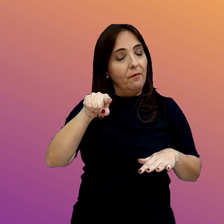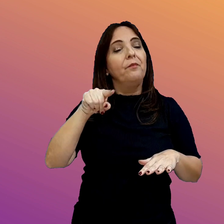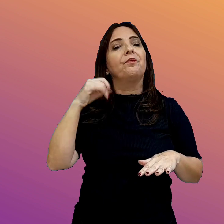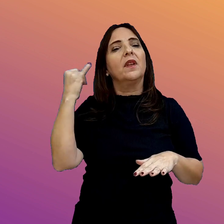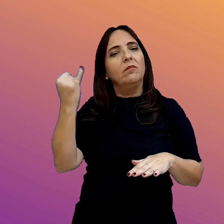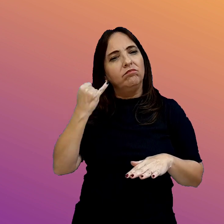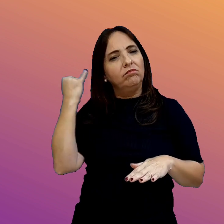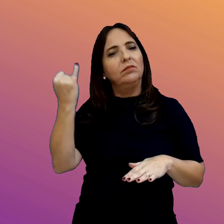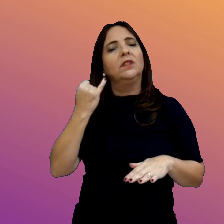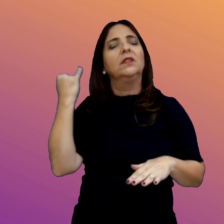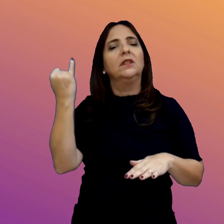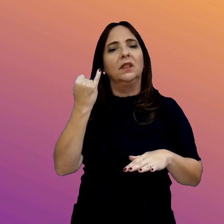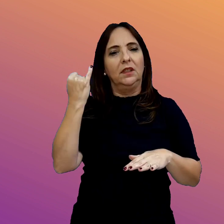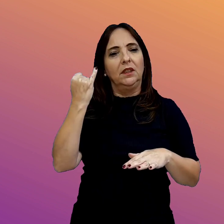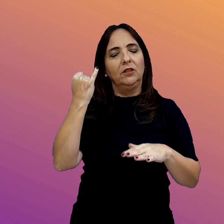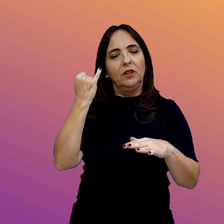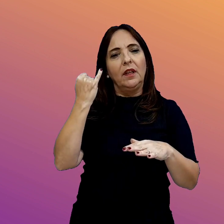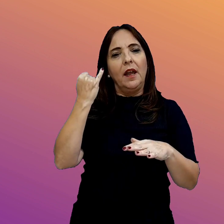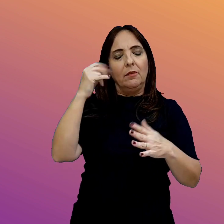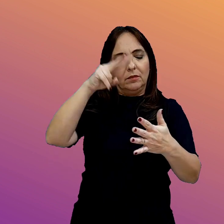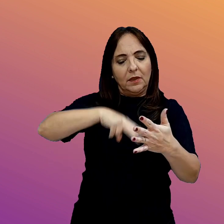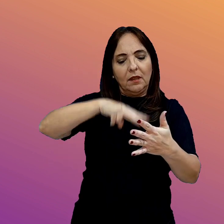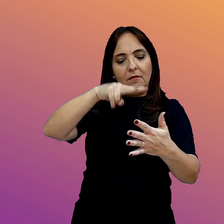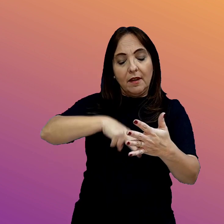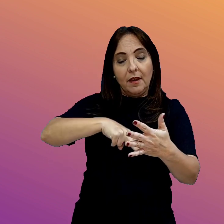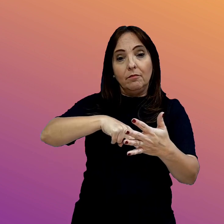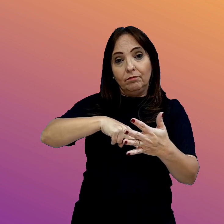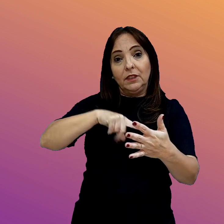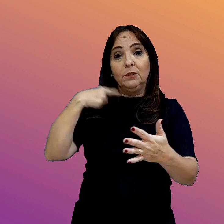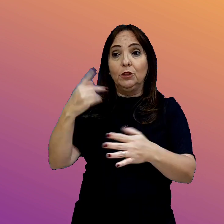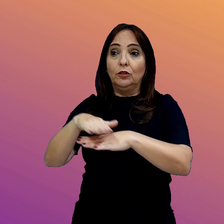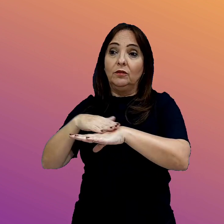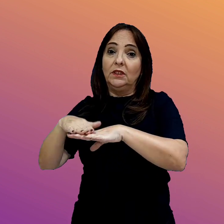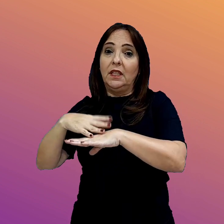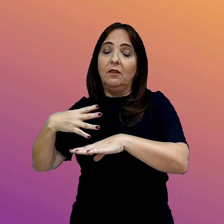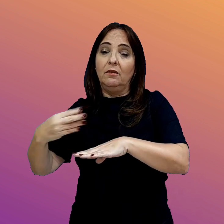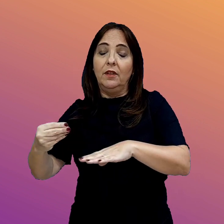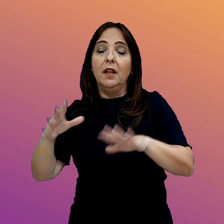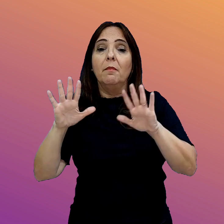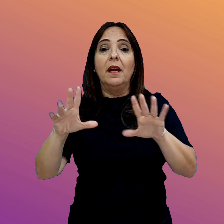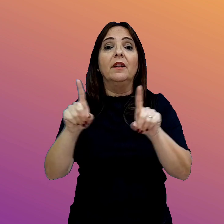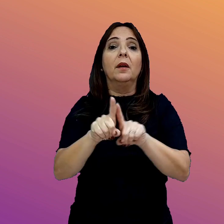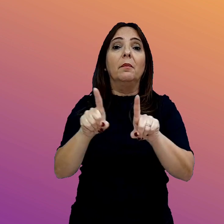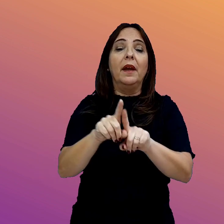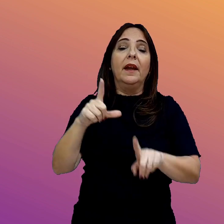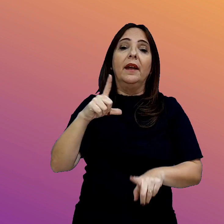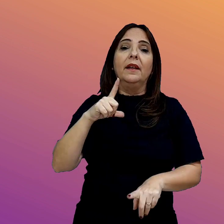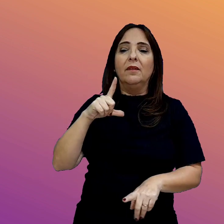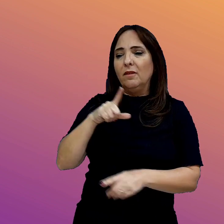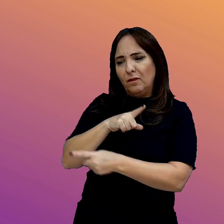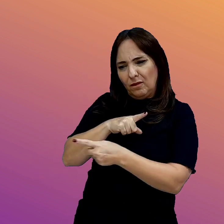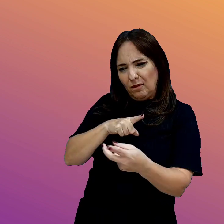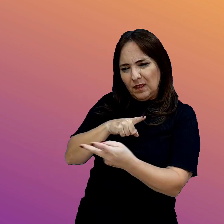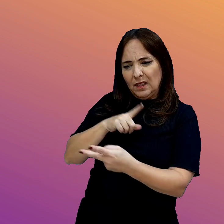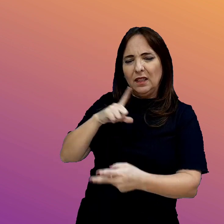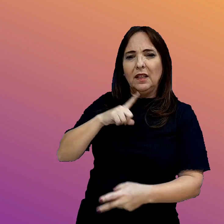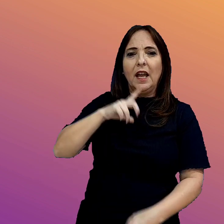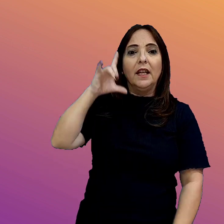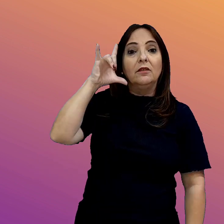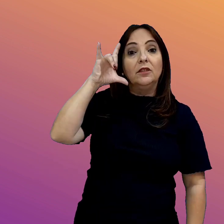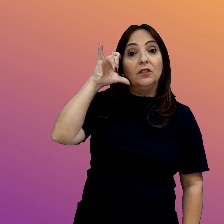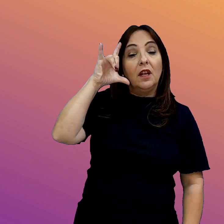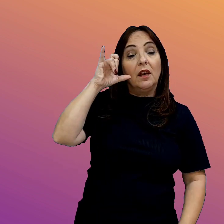seus filhos. Mas vocês têm um Instagram voltado para as famílias, né? Com mensagens para a família. Isso. Conta aqui